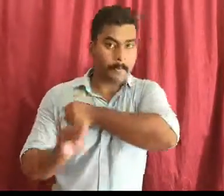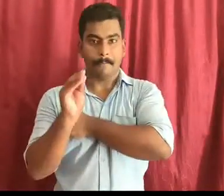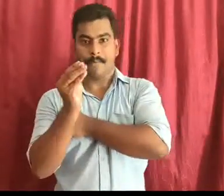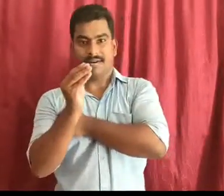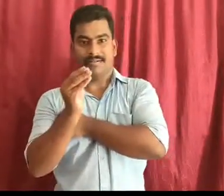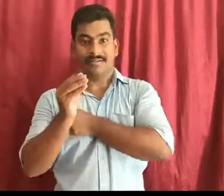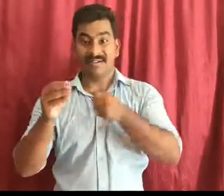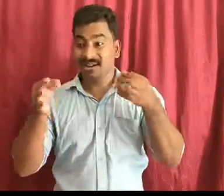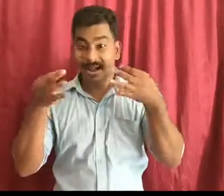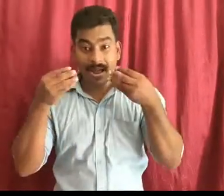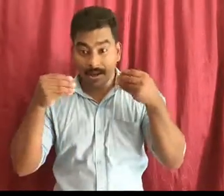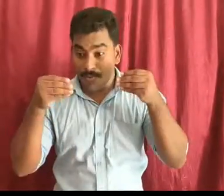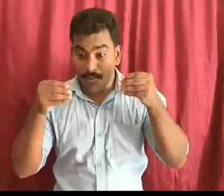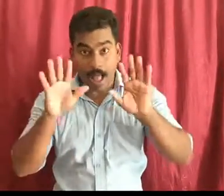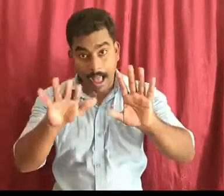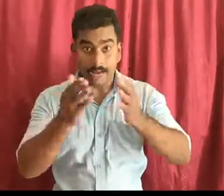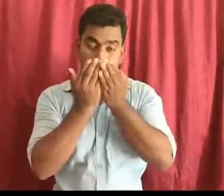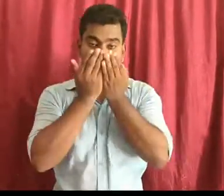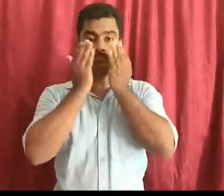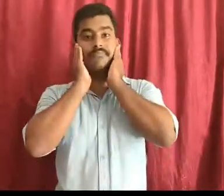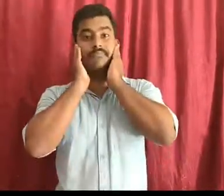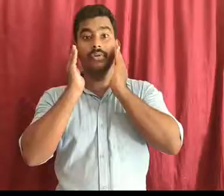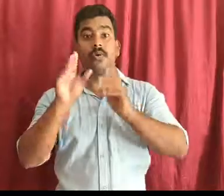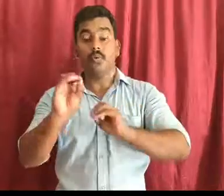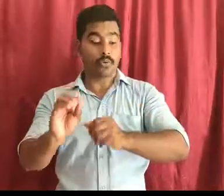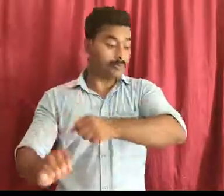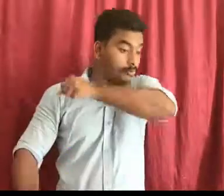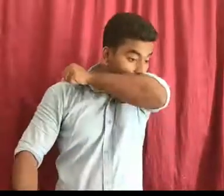കൈമടക്കിൽ തുമ്മുകയോ ചുമയ്ക്കുകയോ ആകാം.